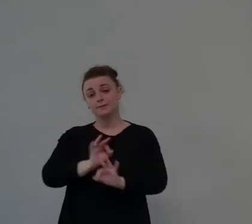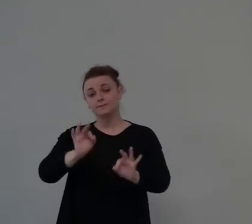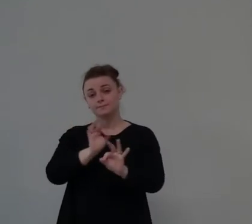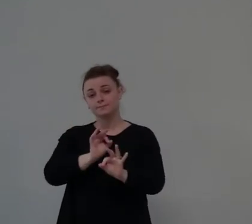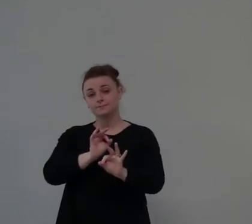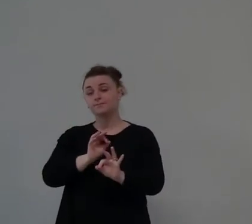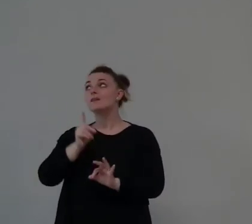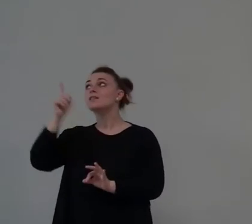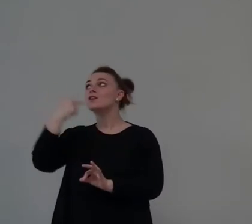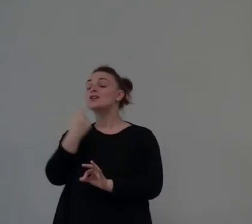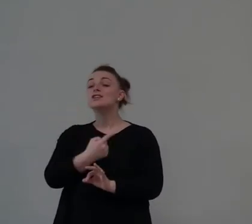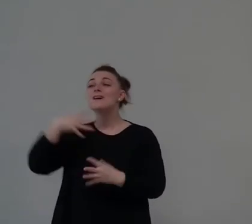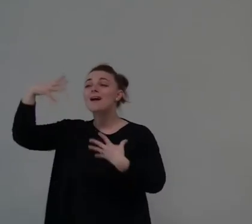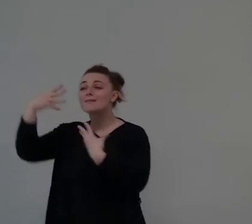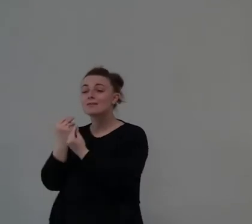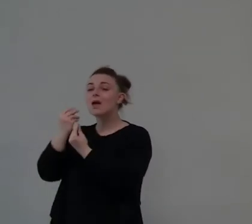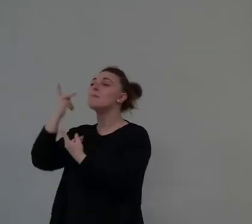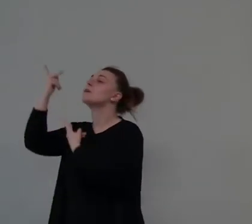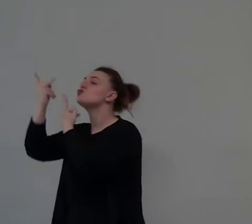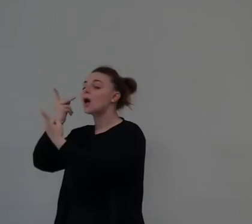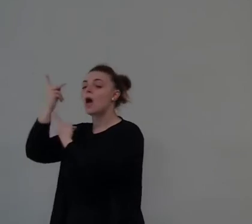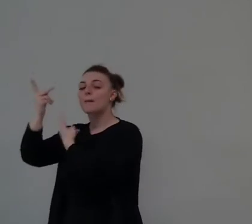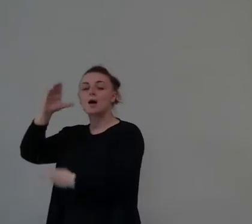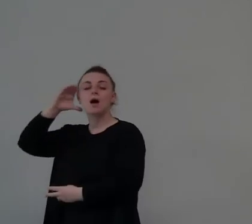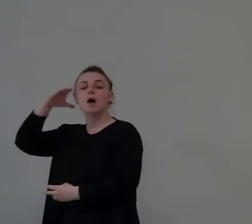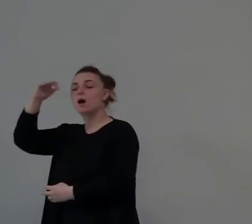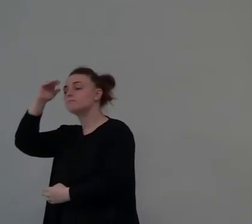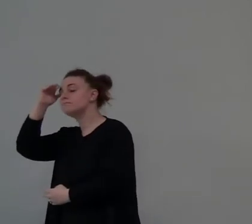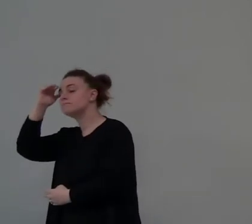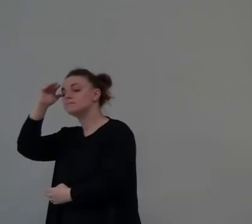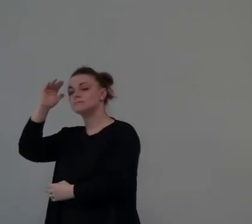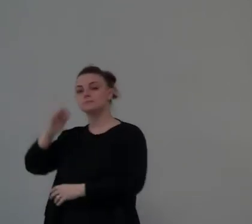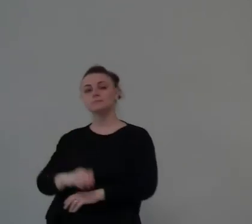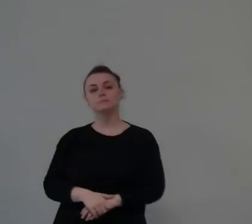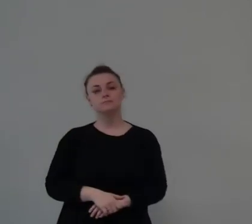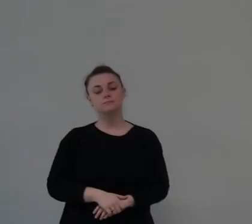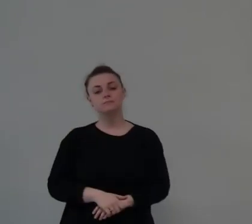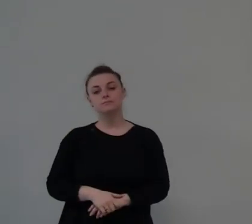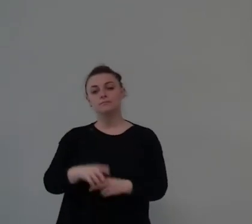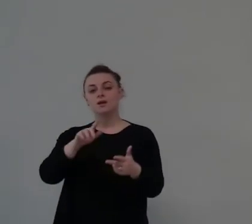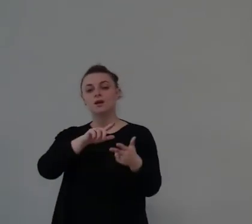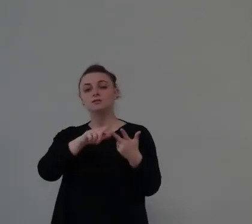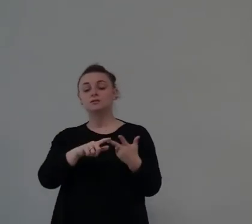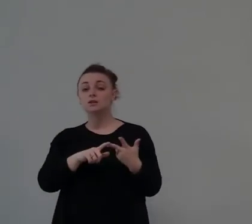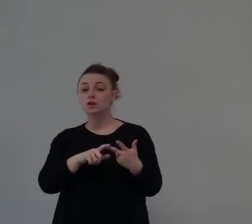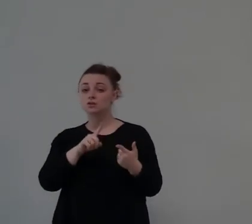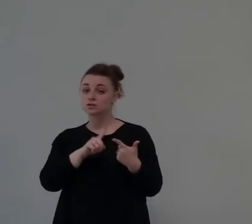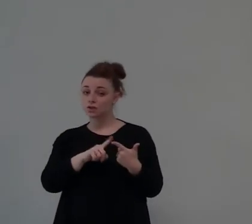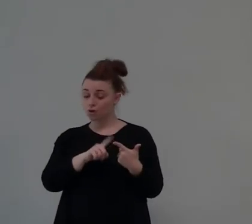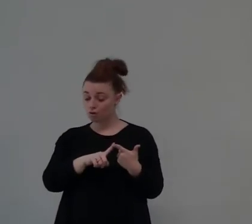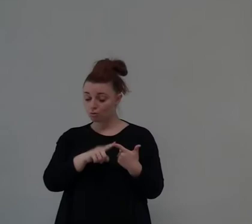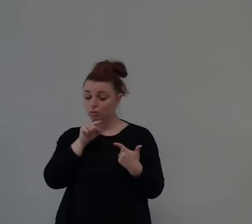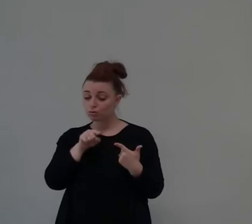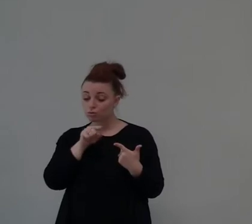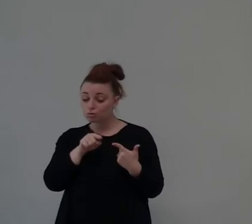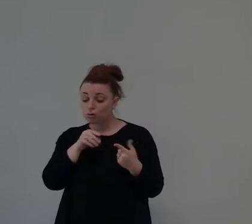me, parlami, cercami, ascoltami. Secondo, se sei nel deserto,